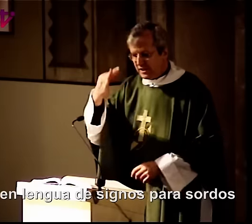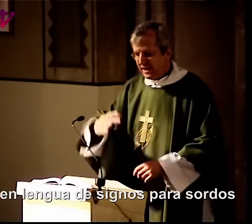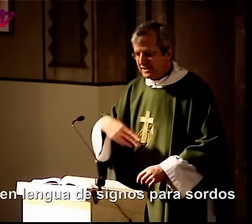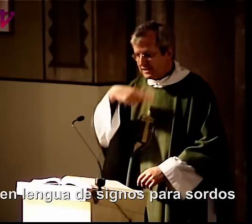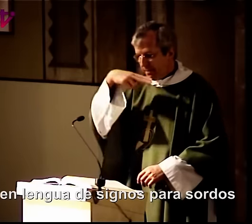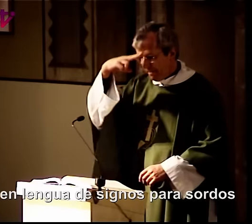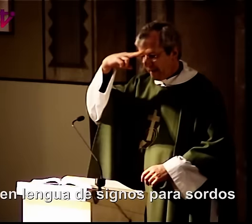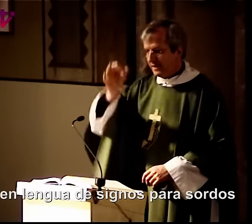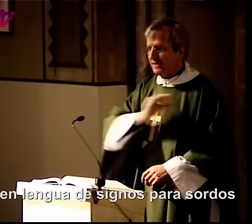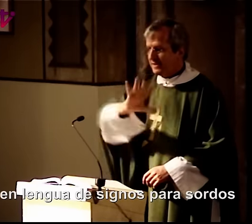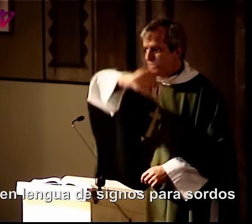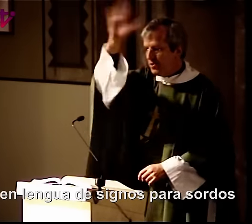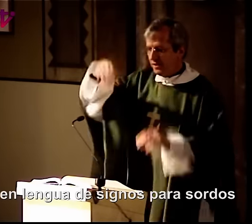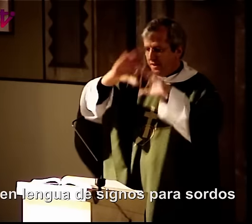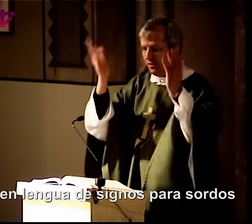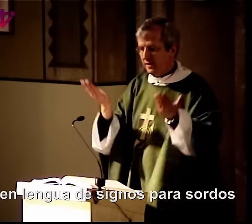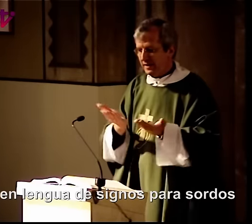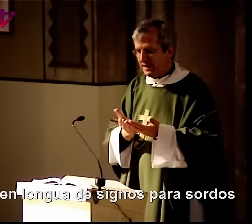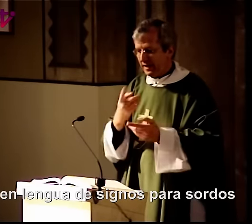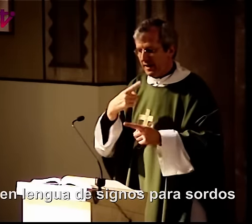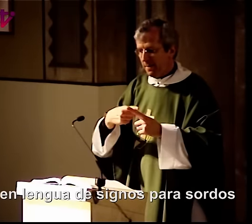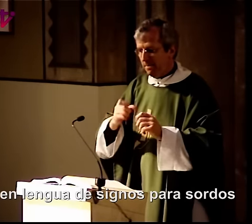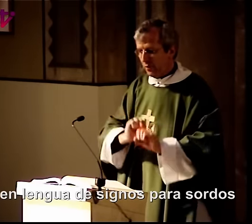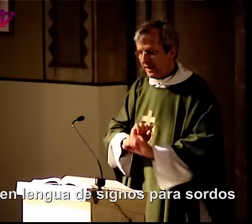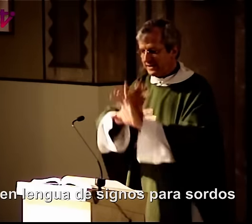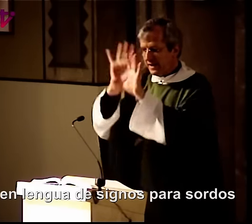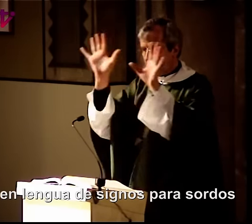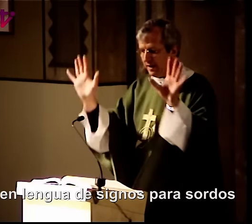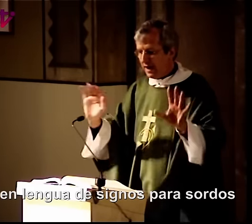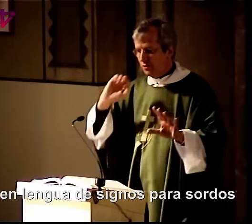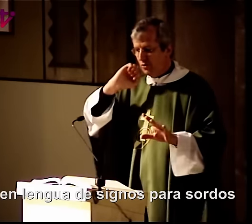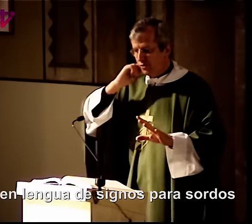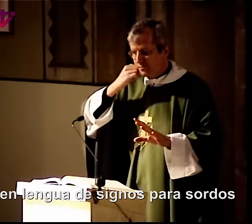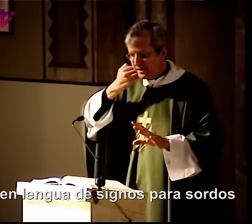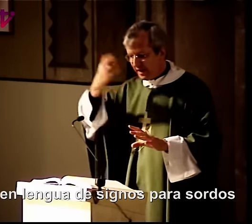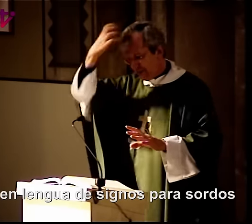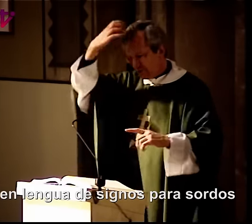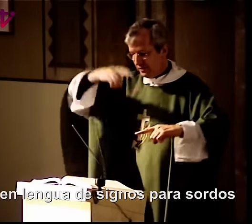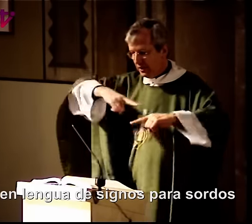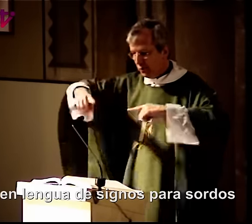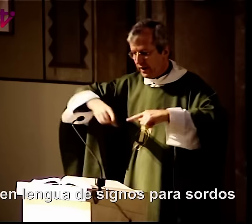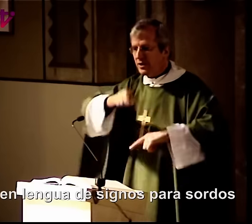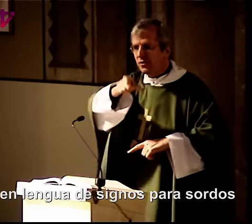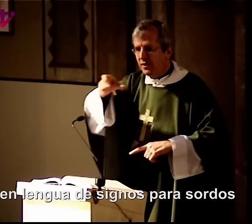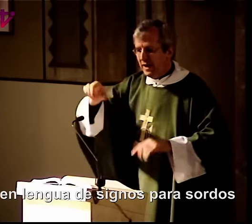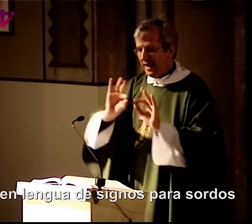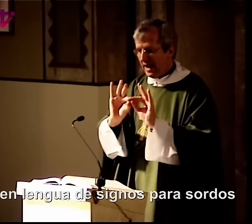Seas, Padre, Señor del cielo y de la tierra, porque has revelado los misterios de tu reino a